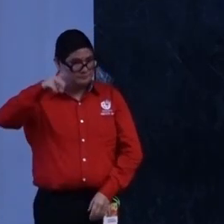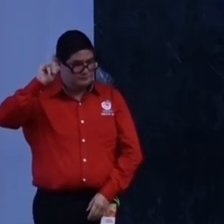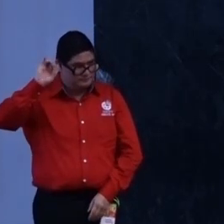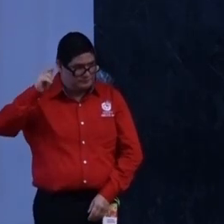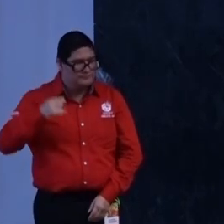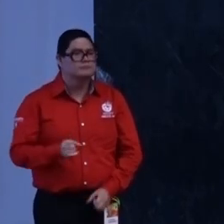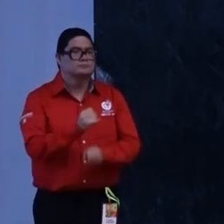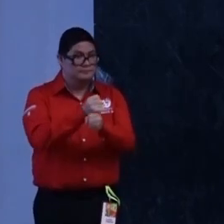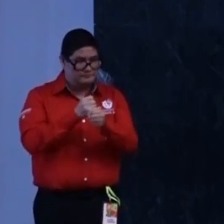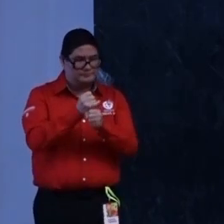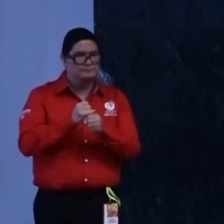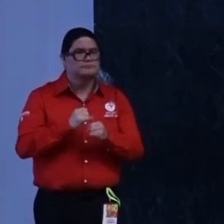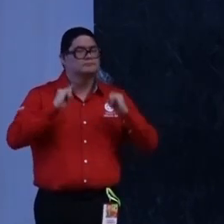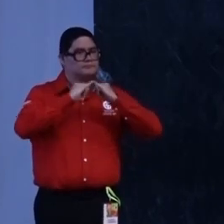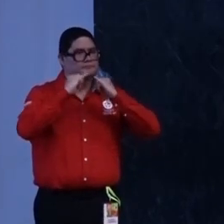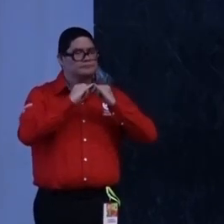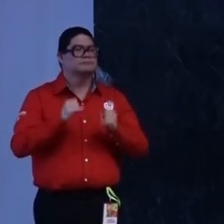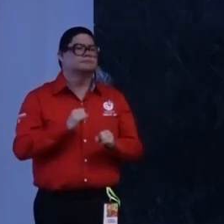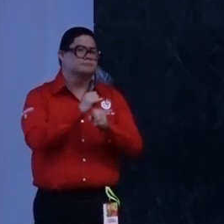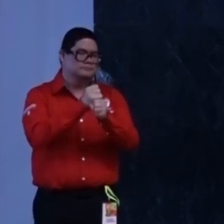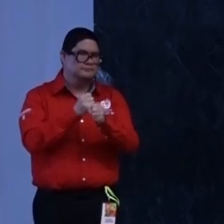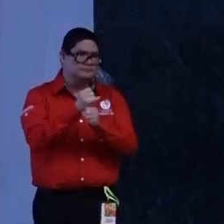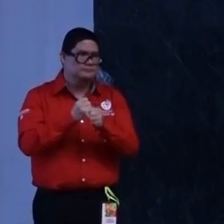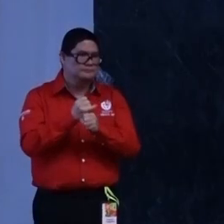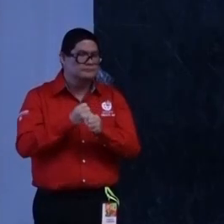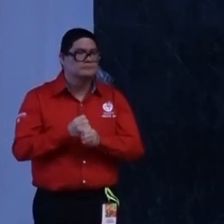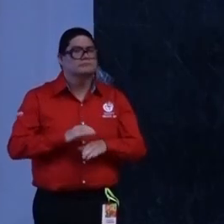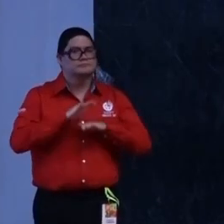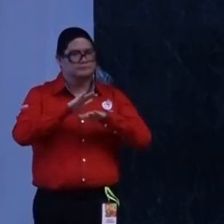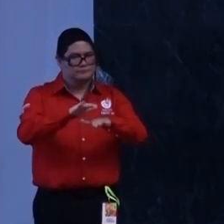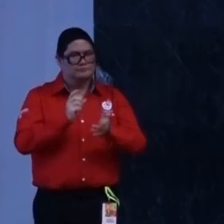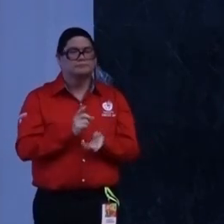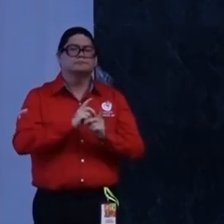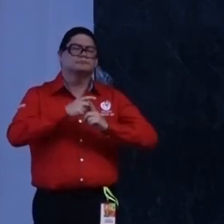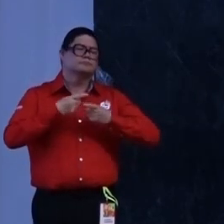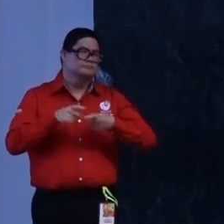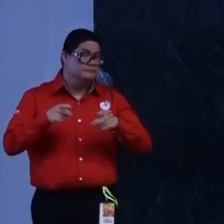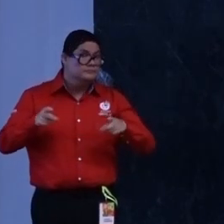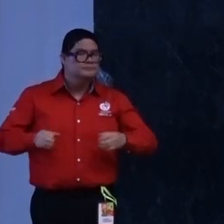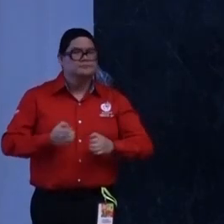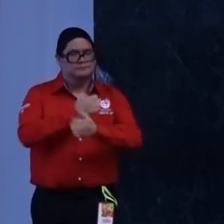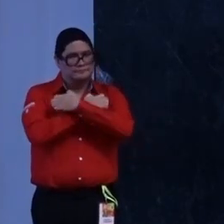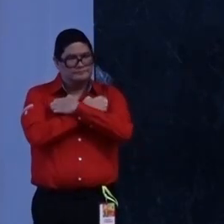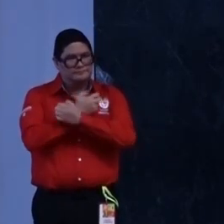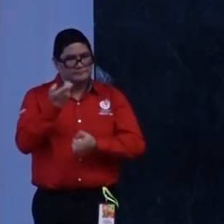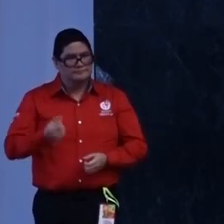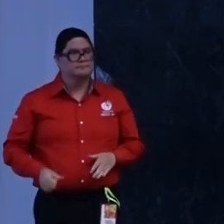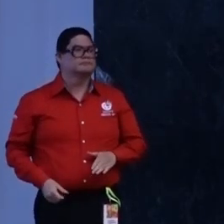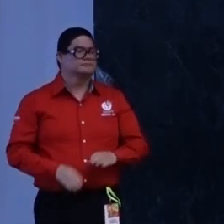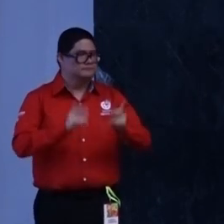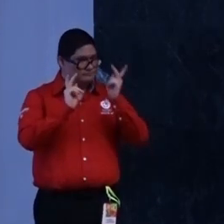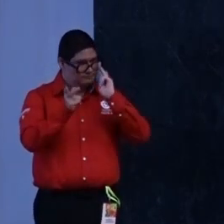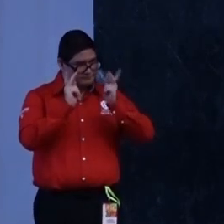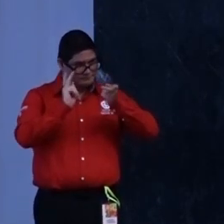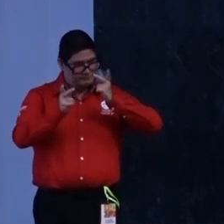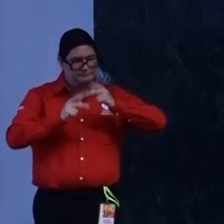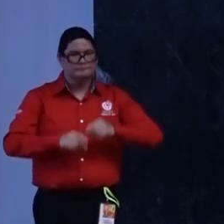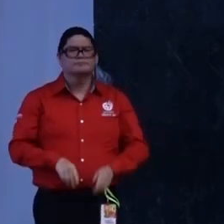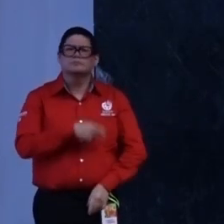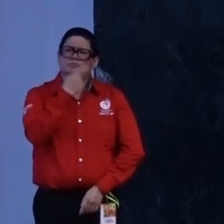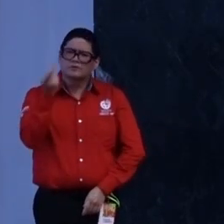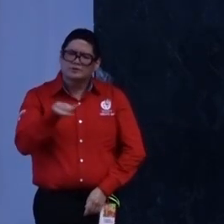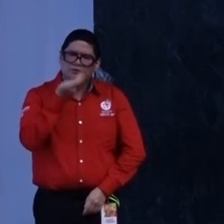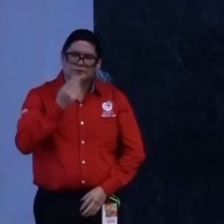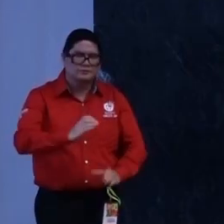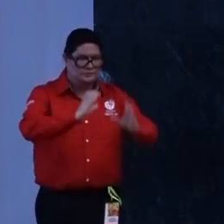soy investigadora del Instituto de Investigaciones sobre la Universidad de la Educación. Y esta mesa se denomina